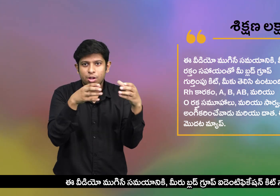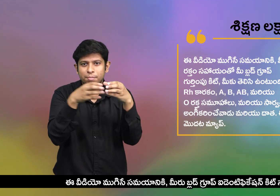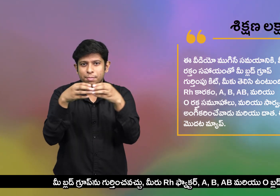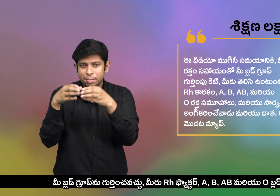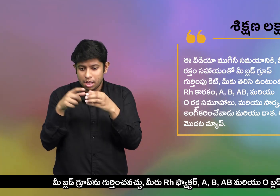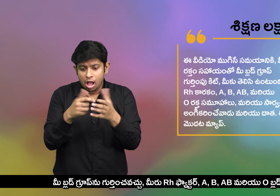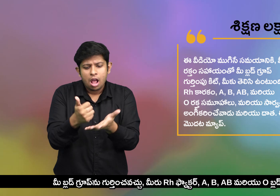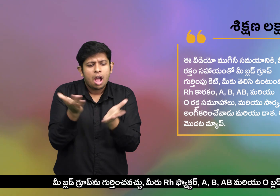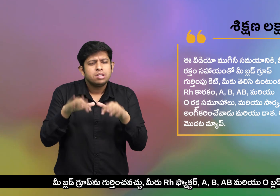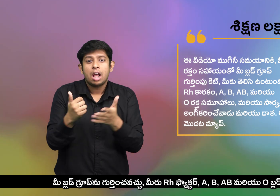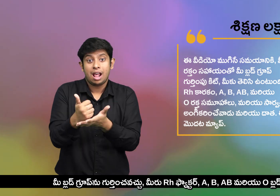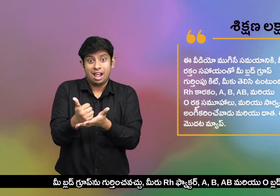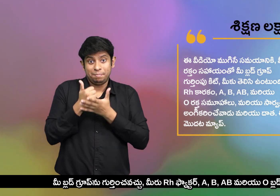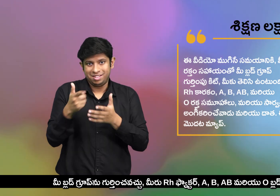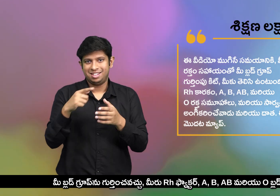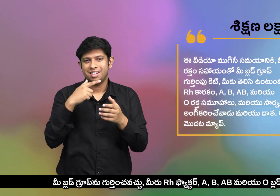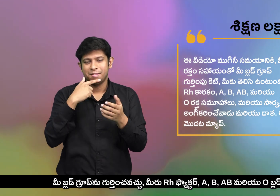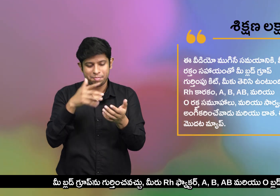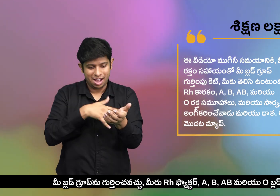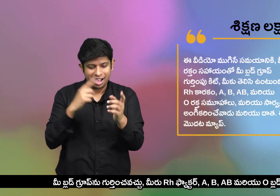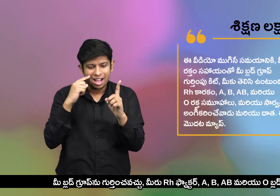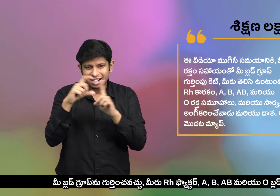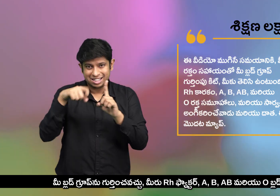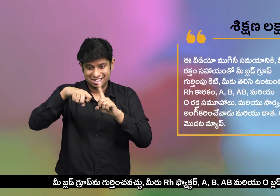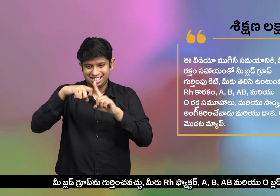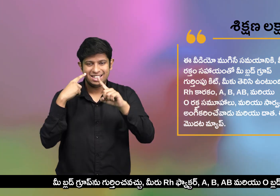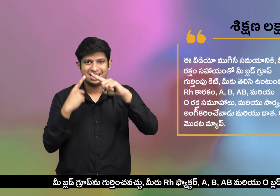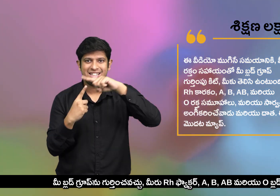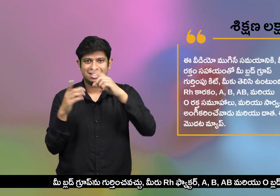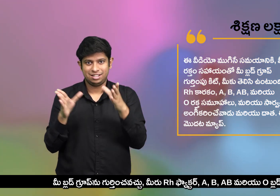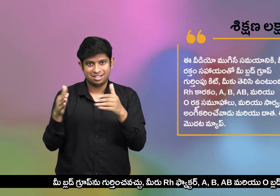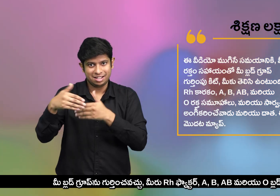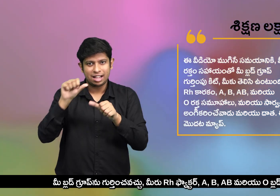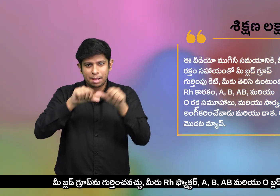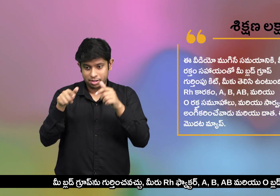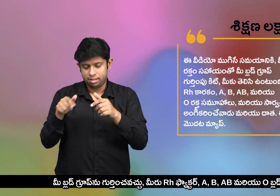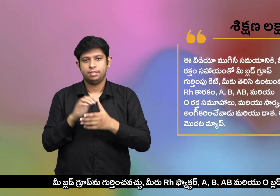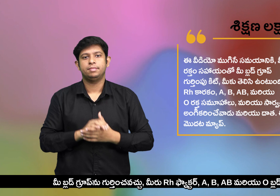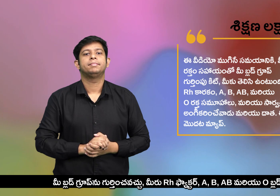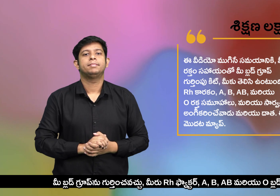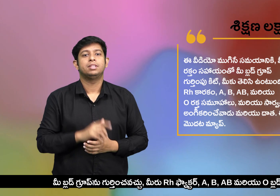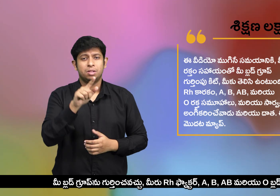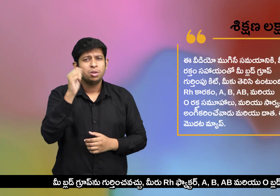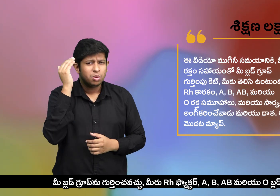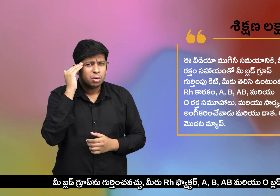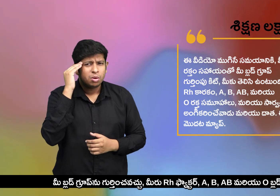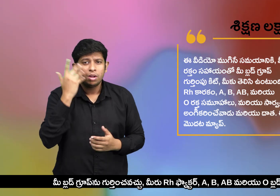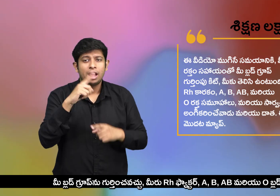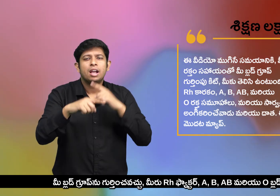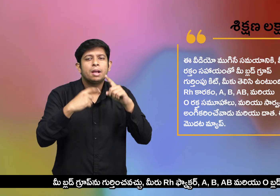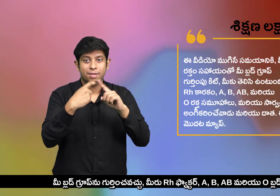సహాయంతో మీ బ్లడ్ గ్రూప్ను గుర్తించవచ్చు. మీరు RH ఫ్యాక్టర్, A, B,